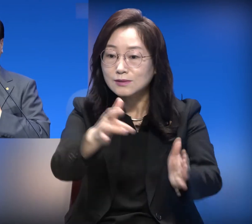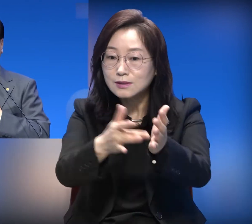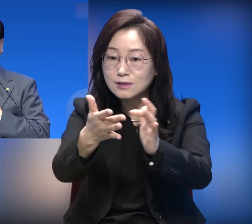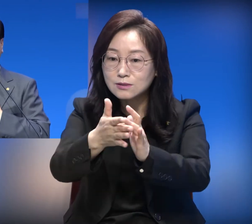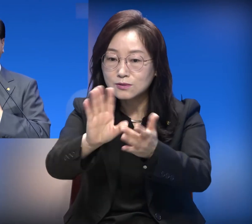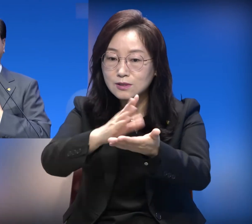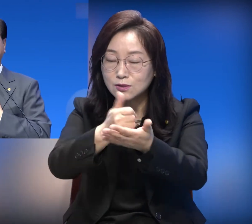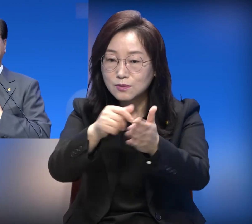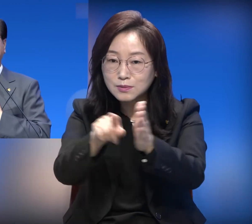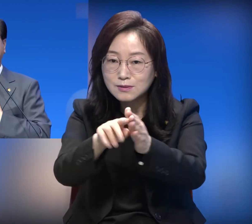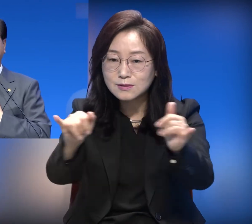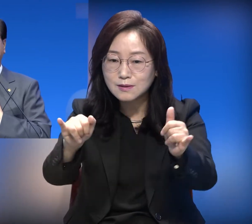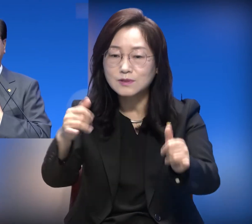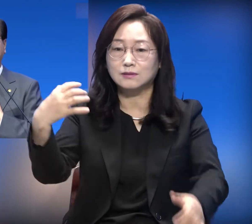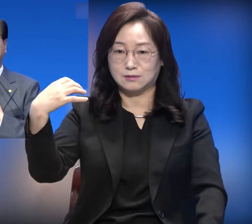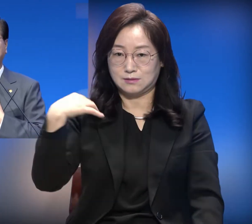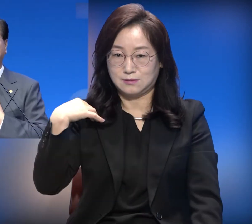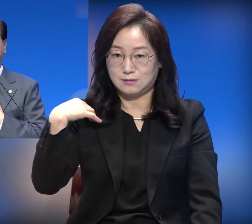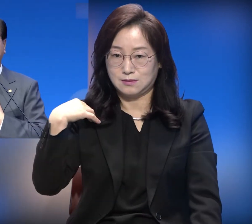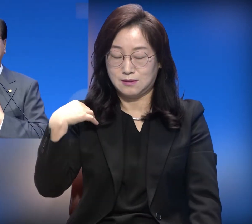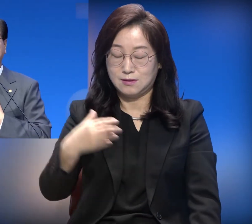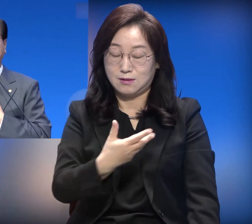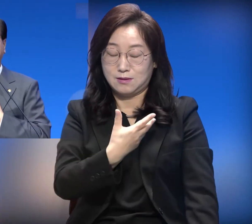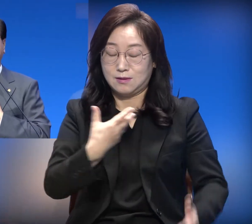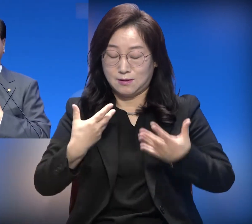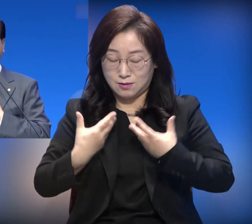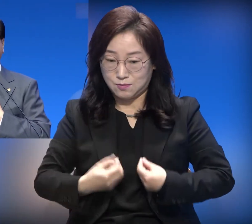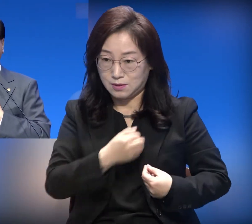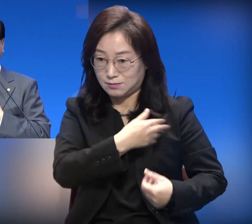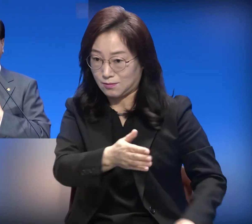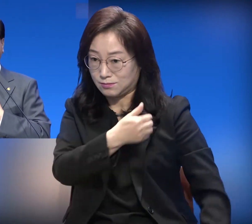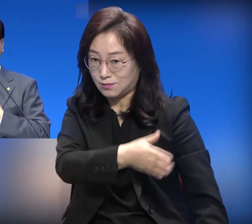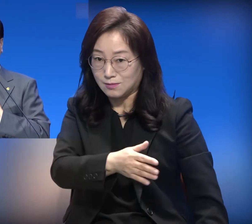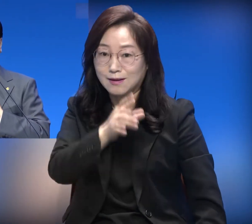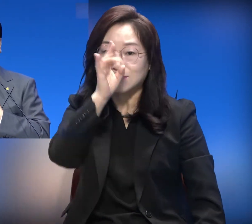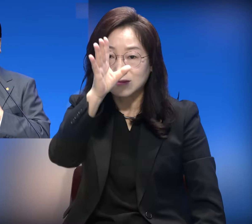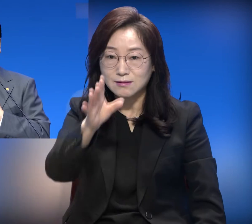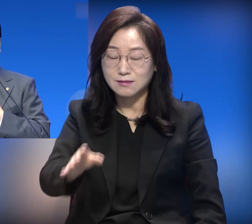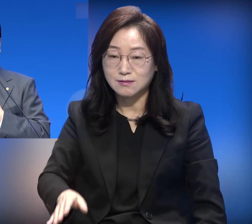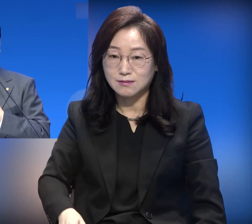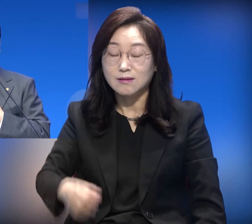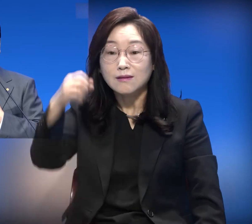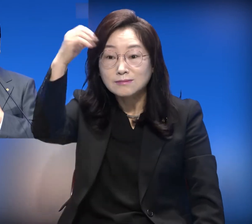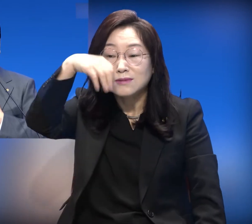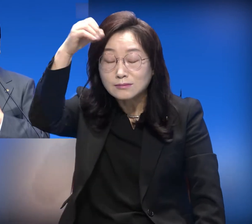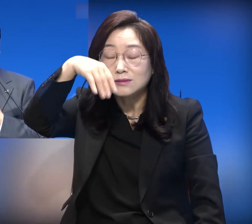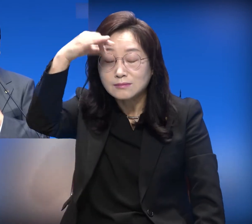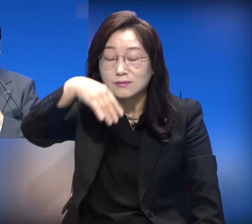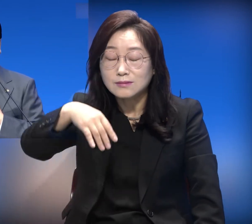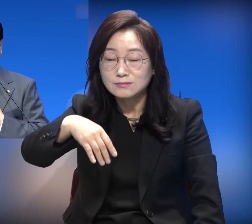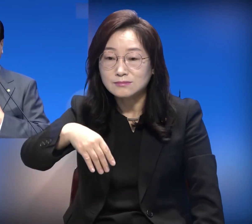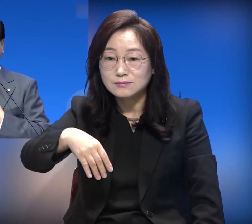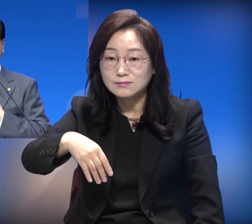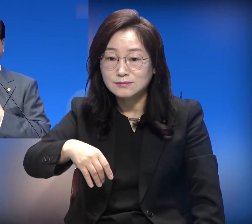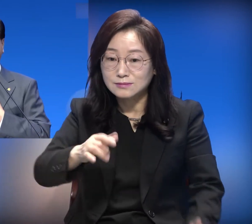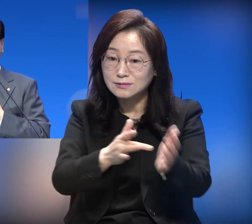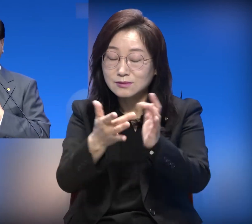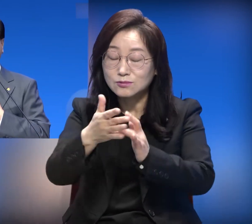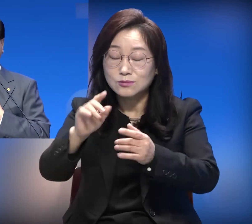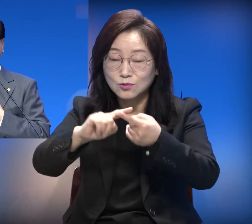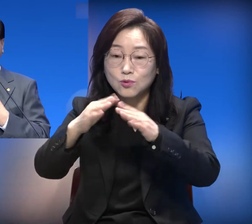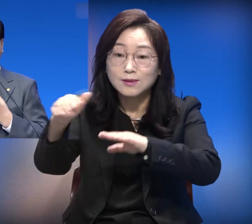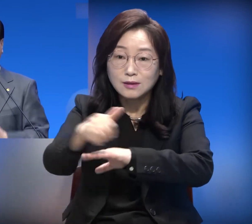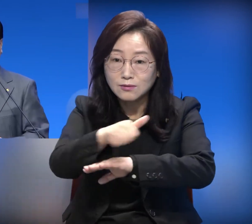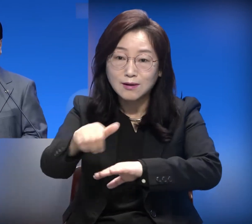사명입니다. 우리가 절망에 처한 사람을 그냥 보고 지나가면 안 됩니다. 그런 형식적인 종교인으로 살면 안 됩니다. 우리는